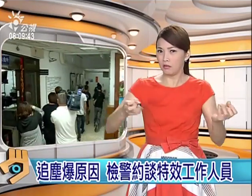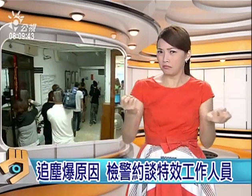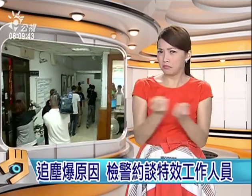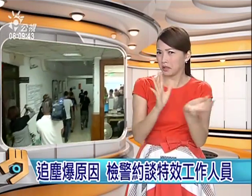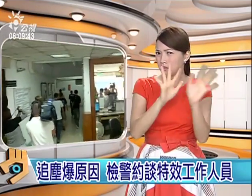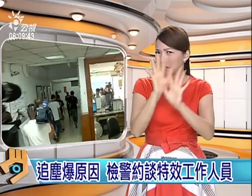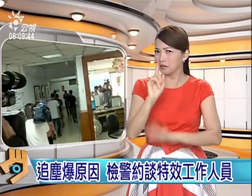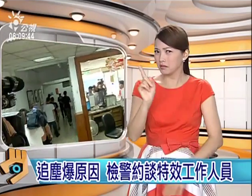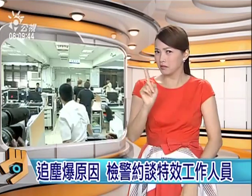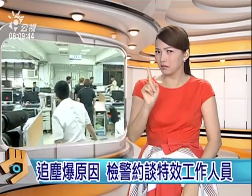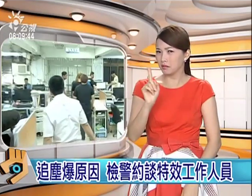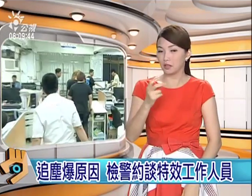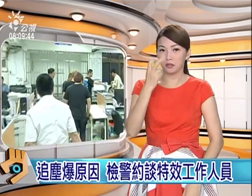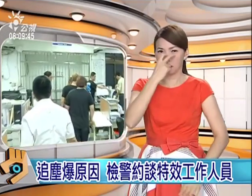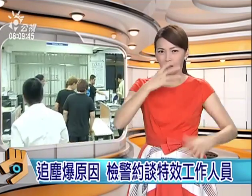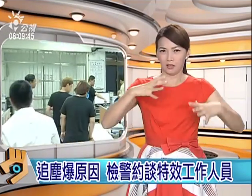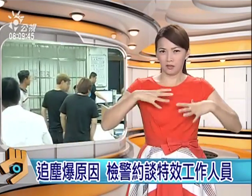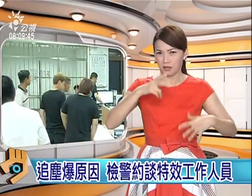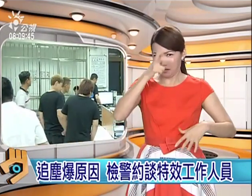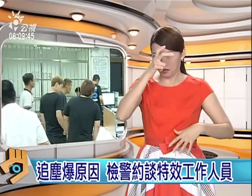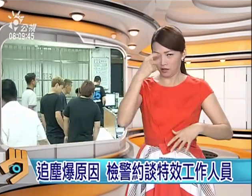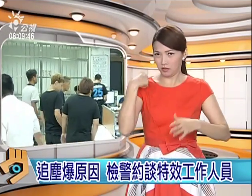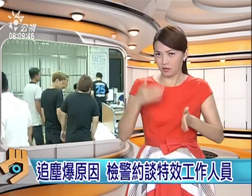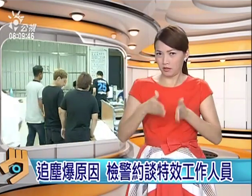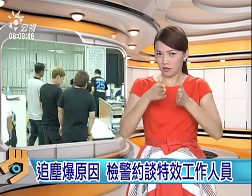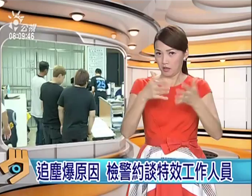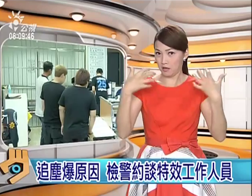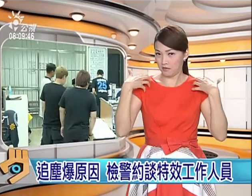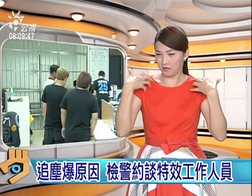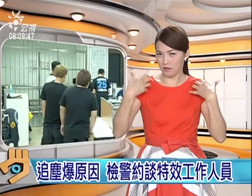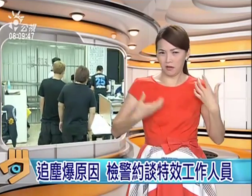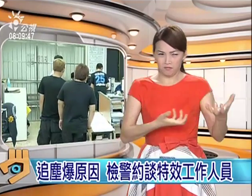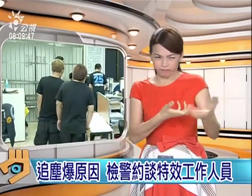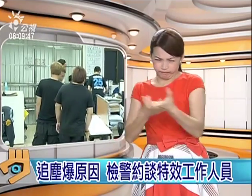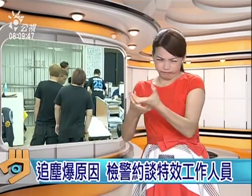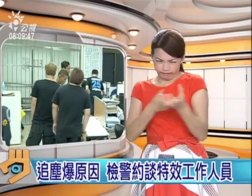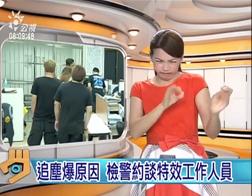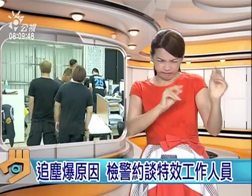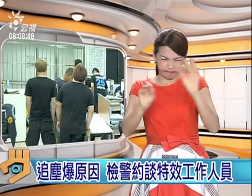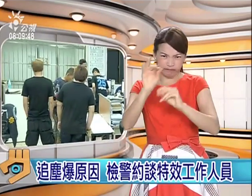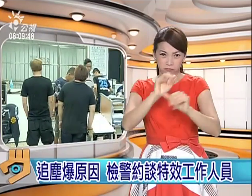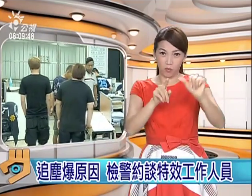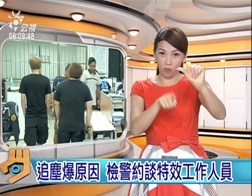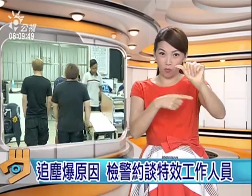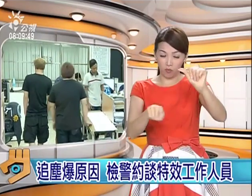人员，要来了解当天舞台上的状况。